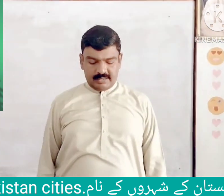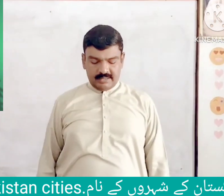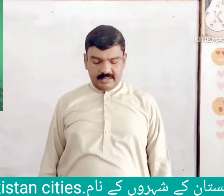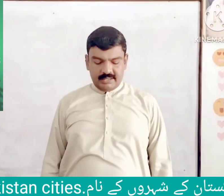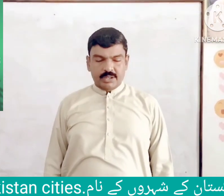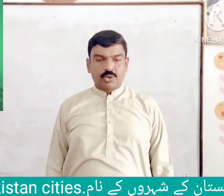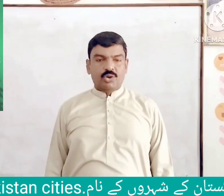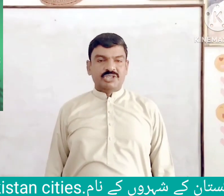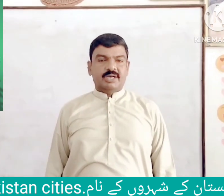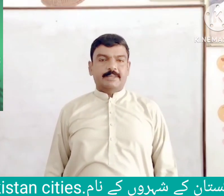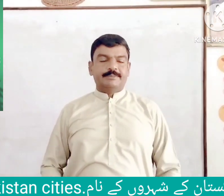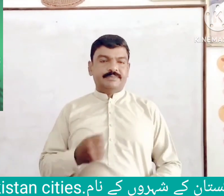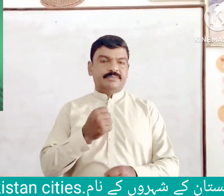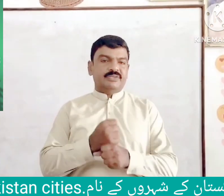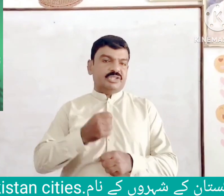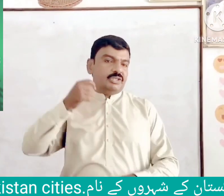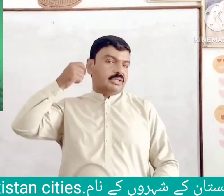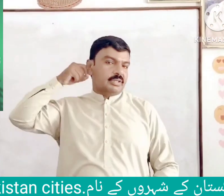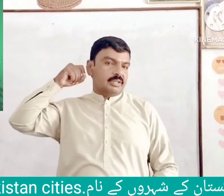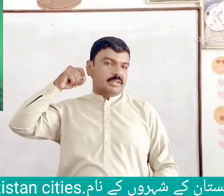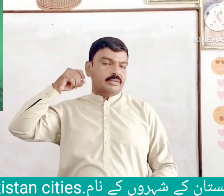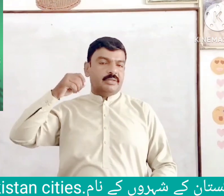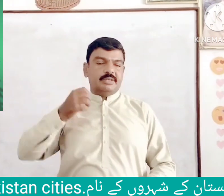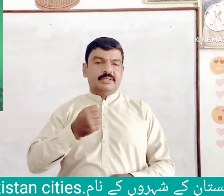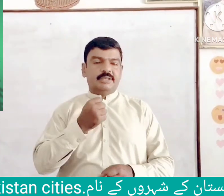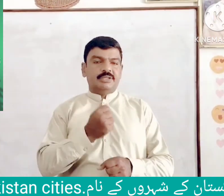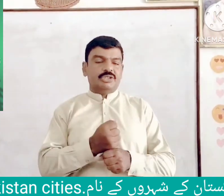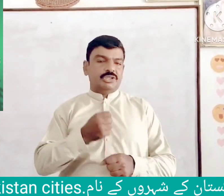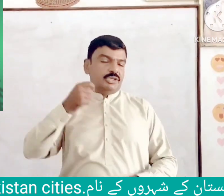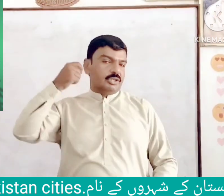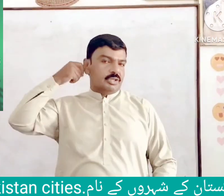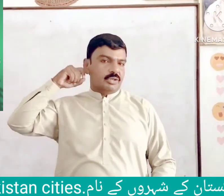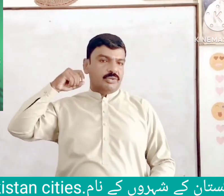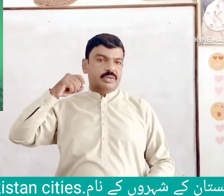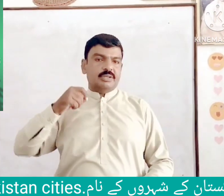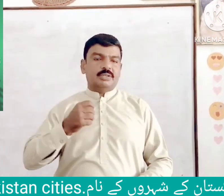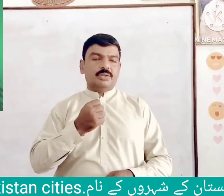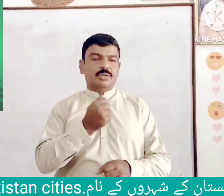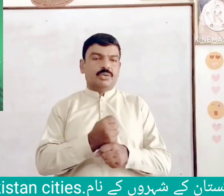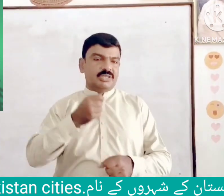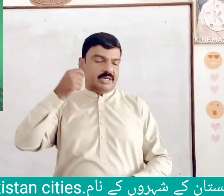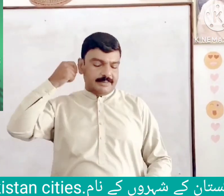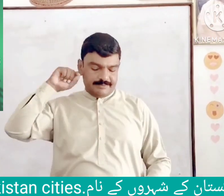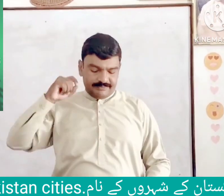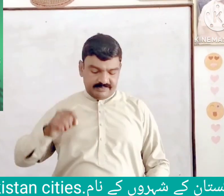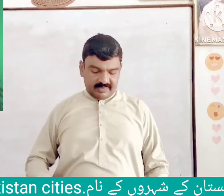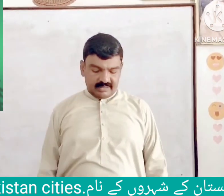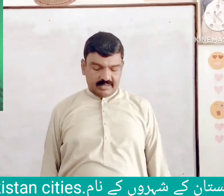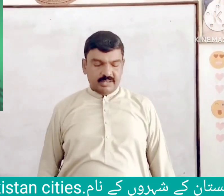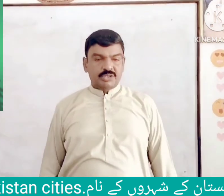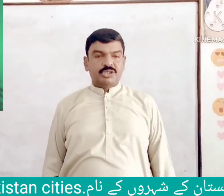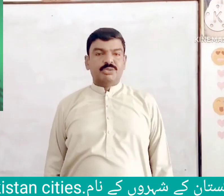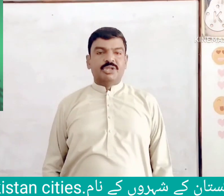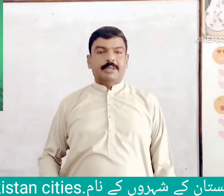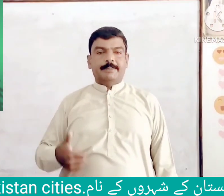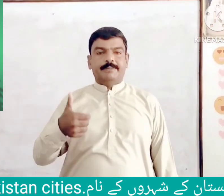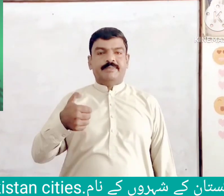महल। गोजरा जी रोड, जी रोड, गोजरा। समुद्री,